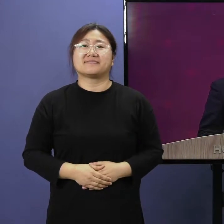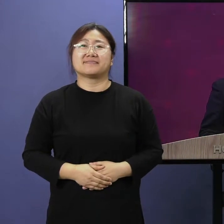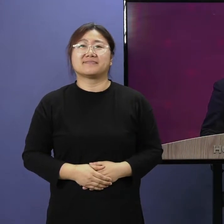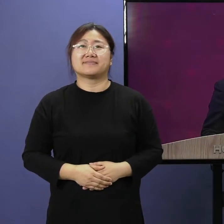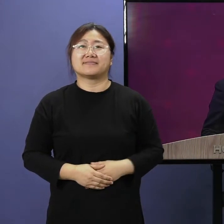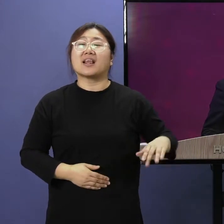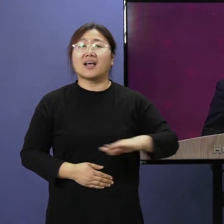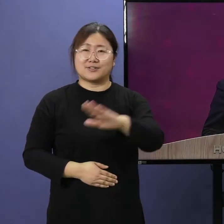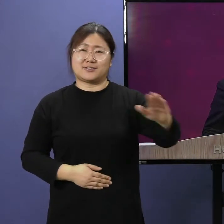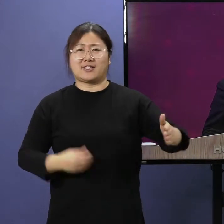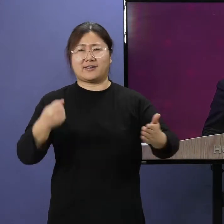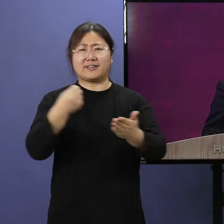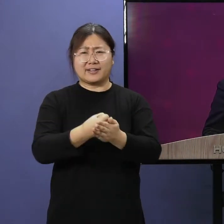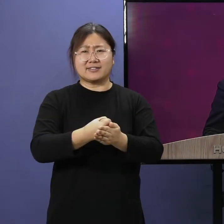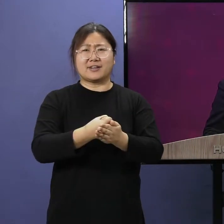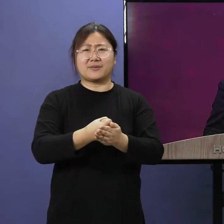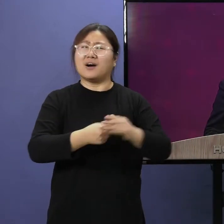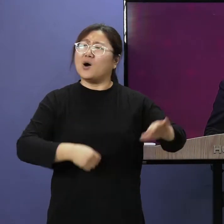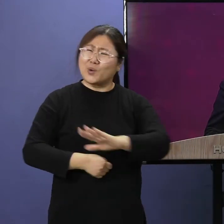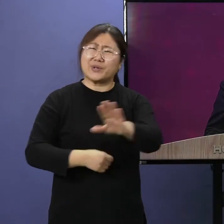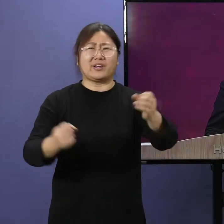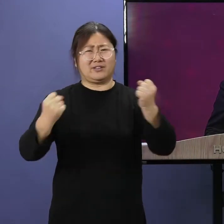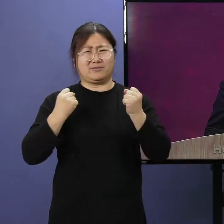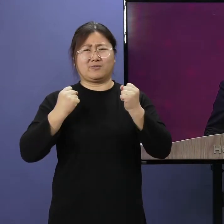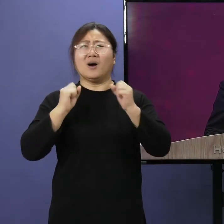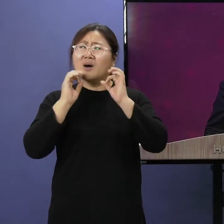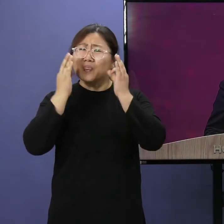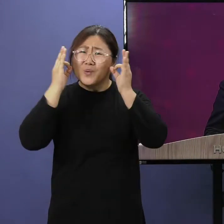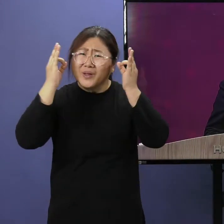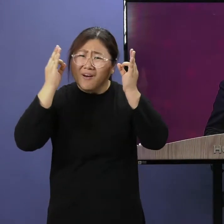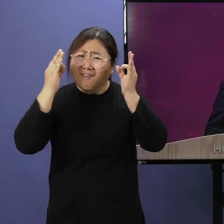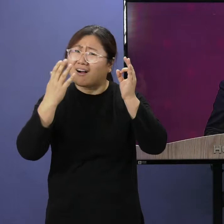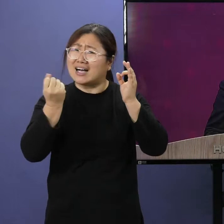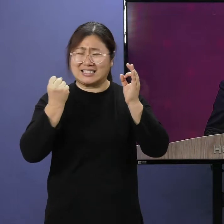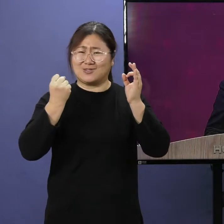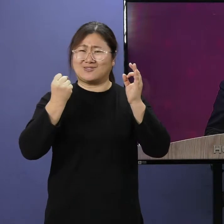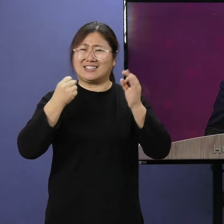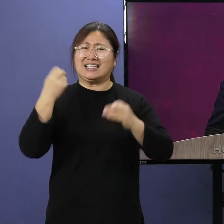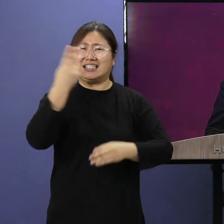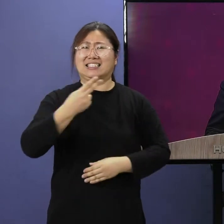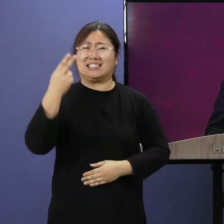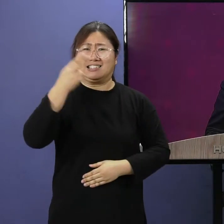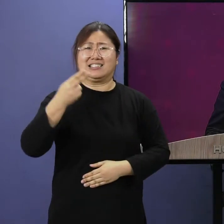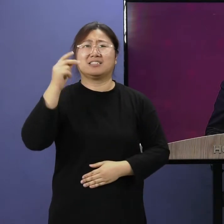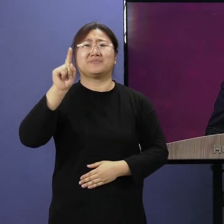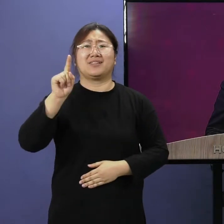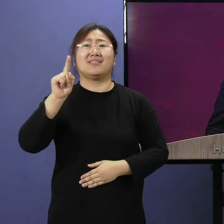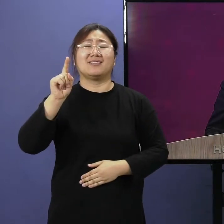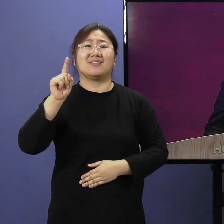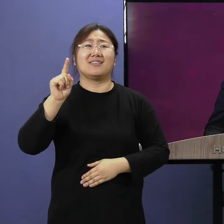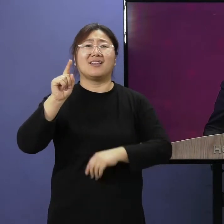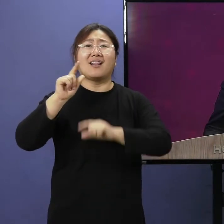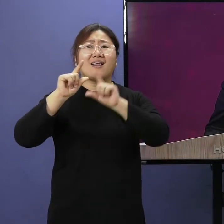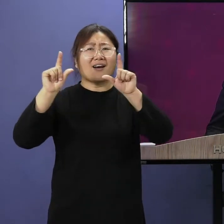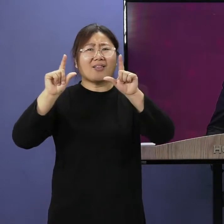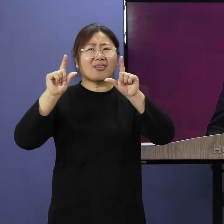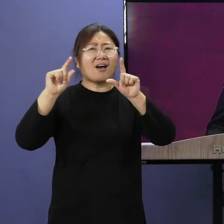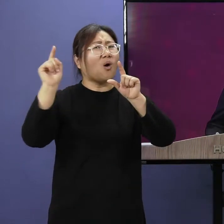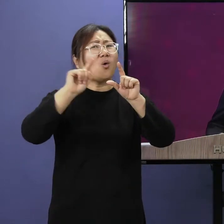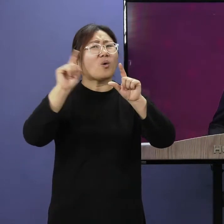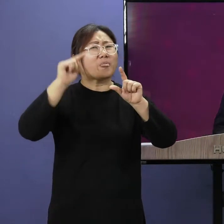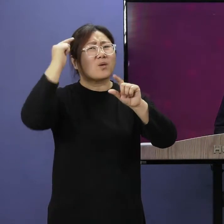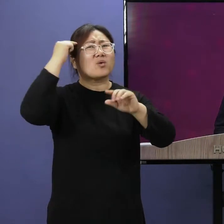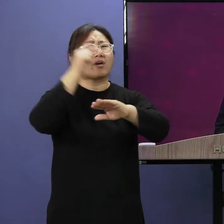우리의 결단과 우리의 힘과 우리의 노력으로는 2021년 어떠한 계획과 어떠한